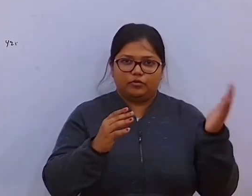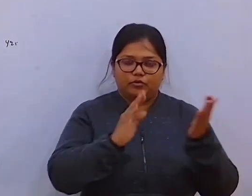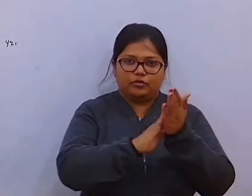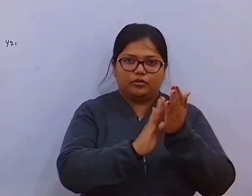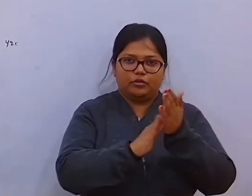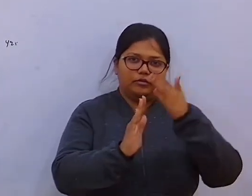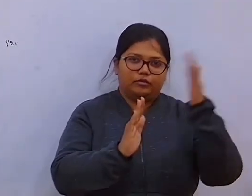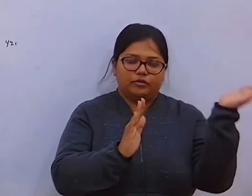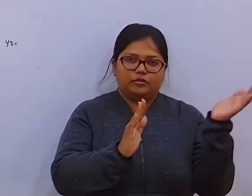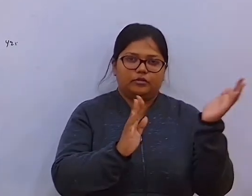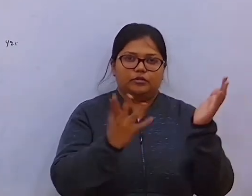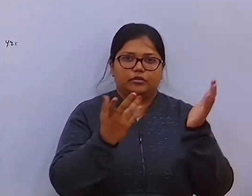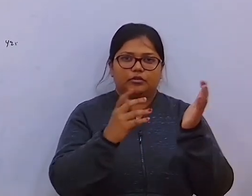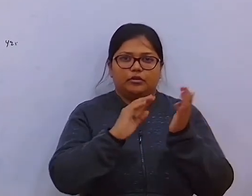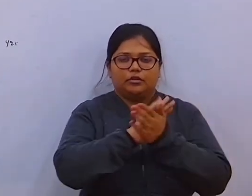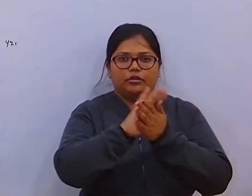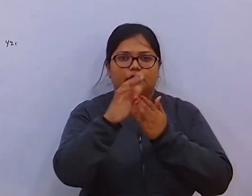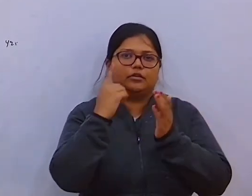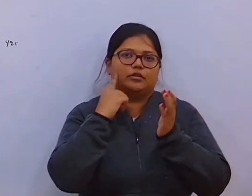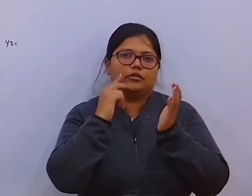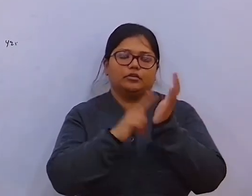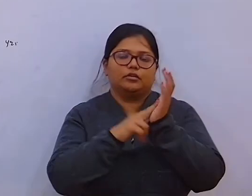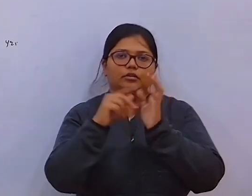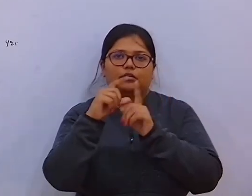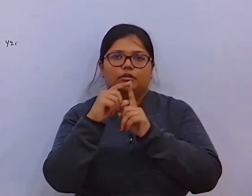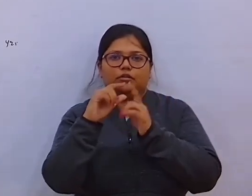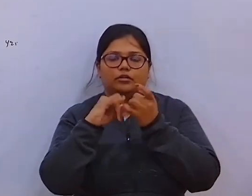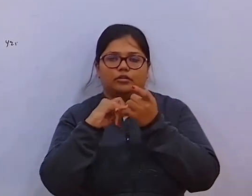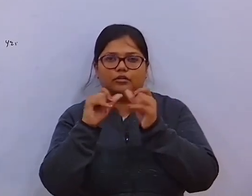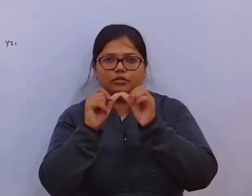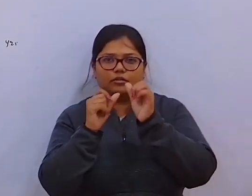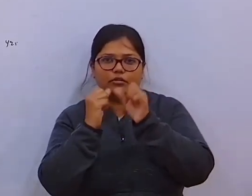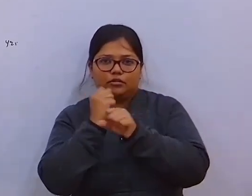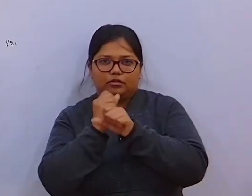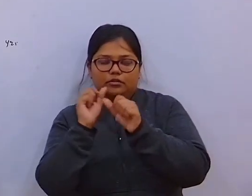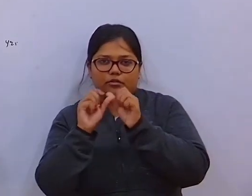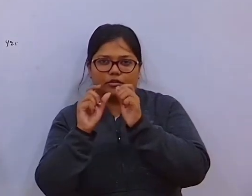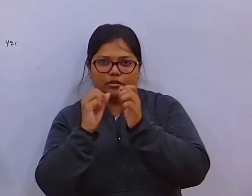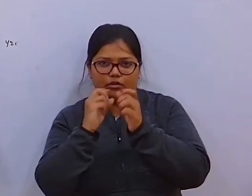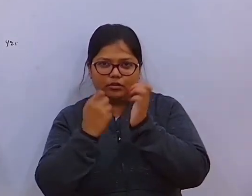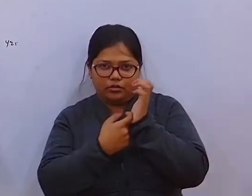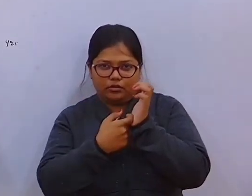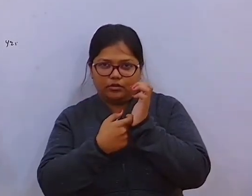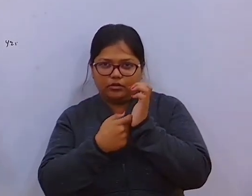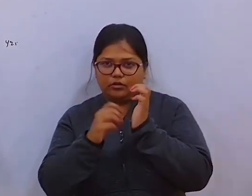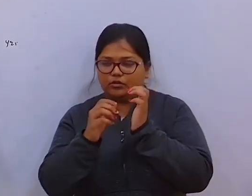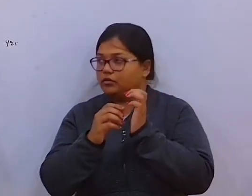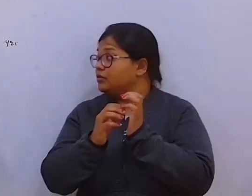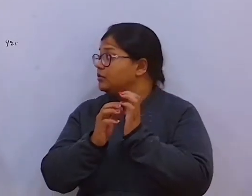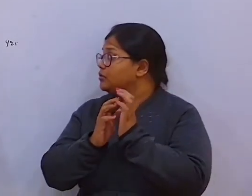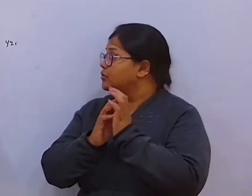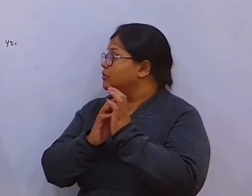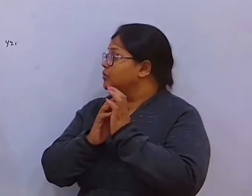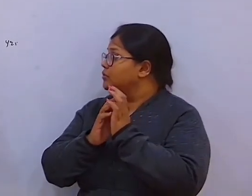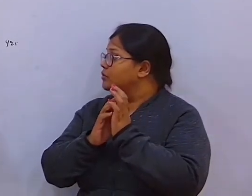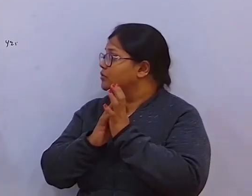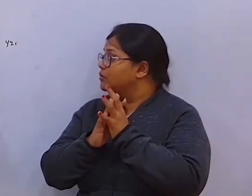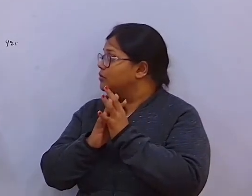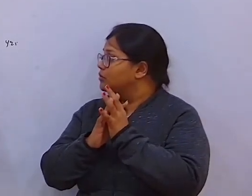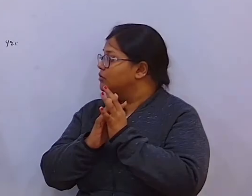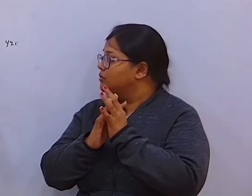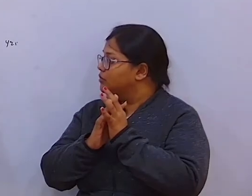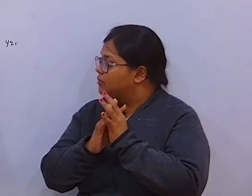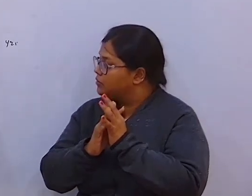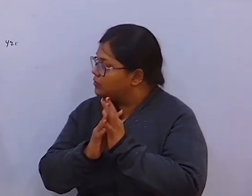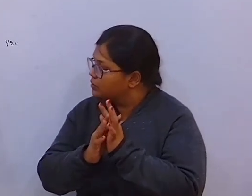ठीक है, तो यहाँ पे अरेबियन सी है ना, अरब महासागर। ठीक, तो अभी भारत में कौन सा दाव, मतलब कौन सी